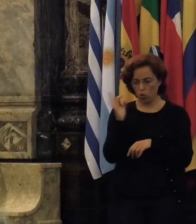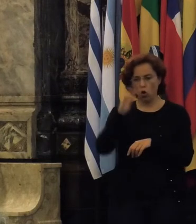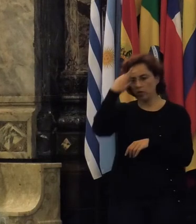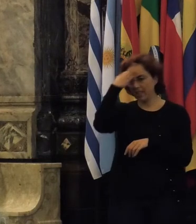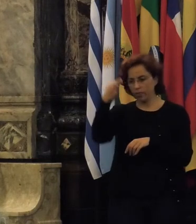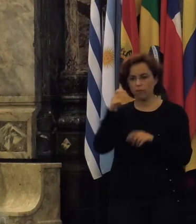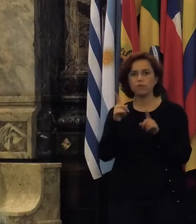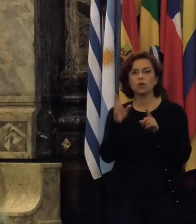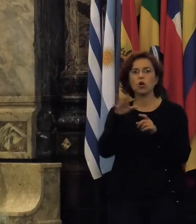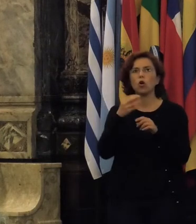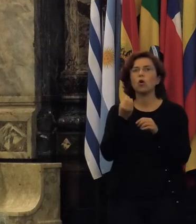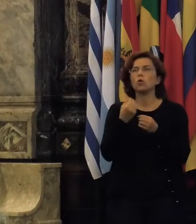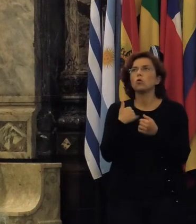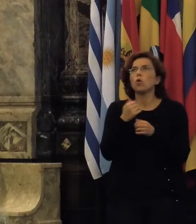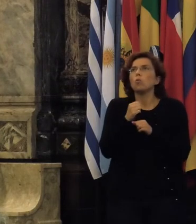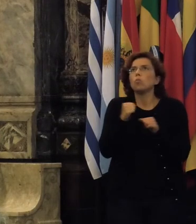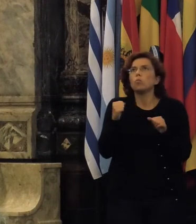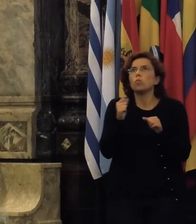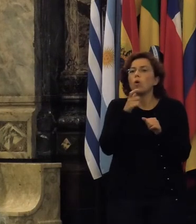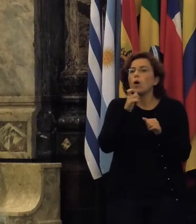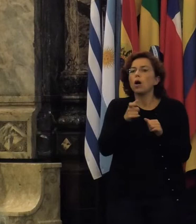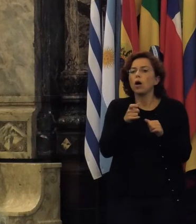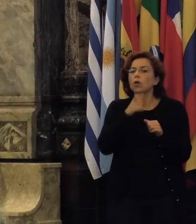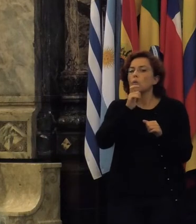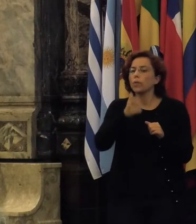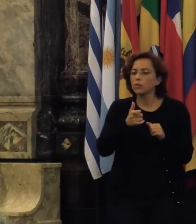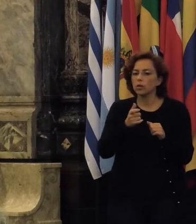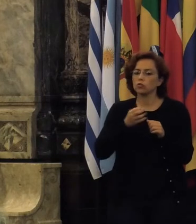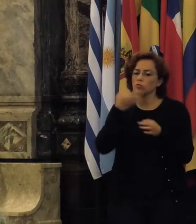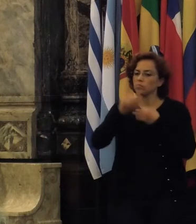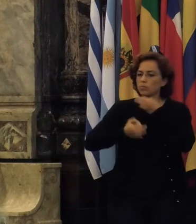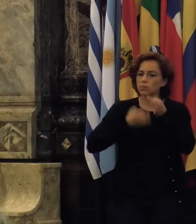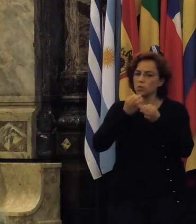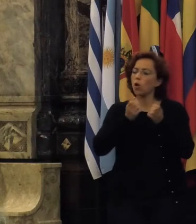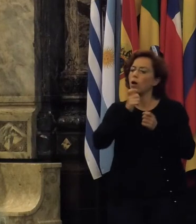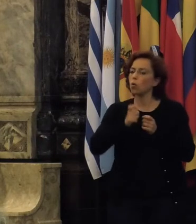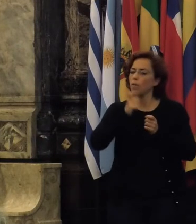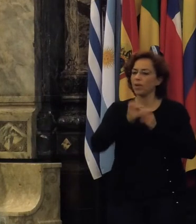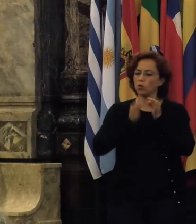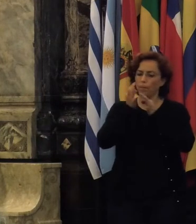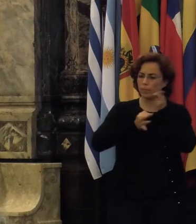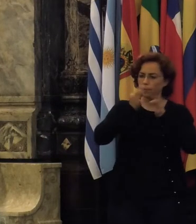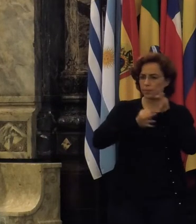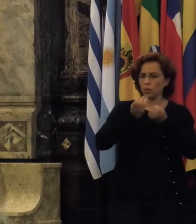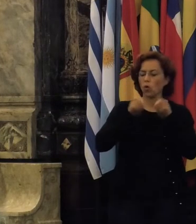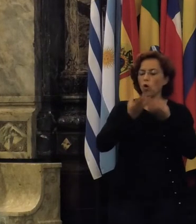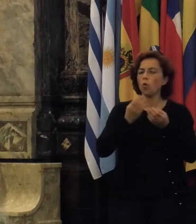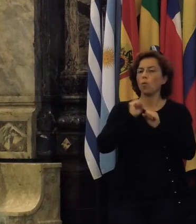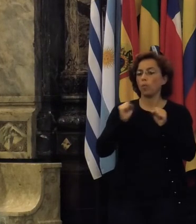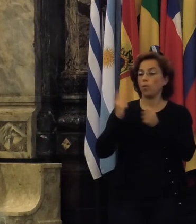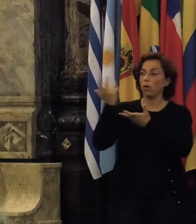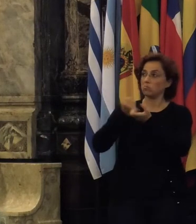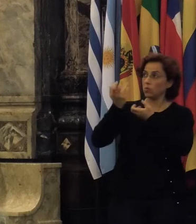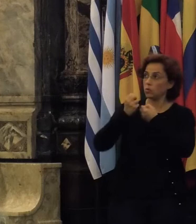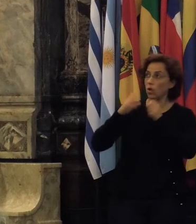estar en la rigurosidad de la argumentación y en la rigurosidad de cómo hacemos para, sirviéndonos de